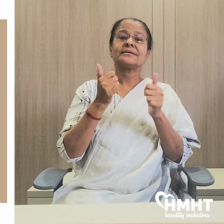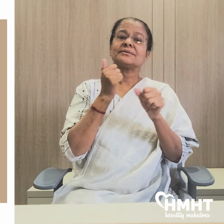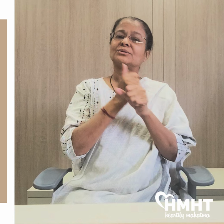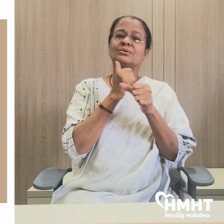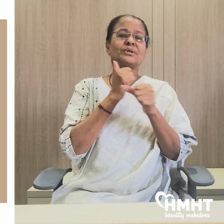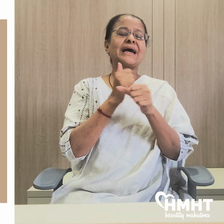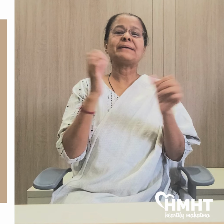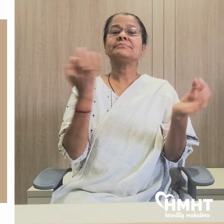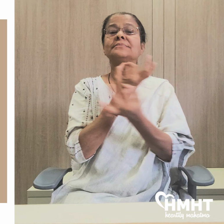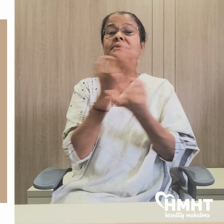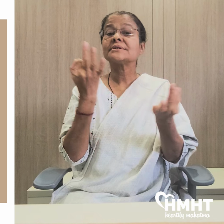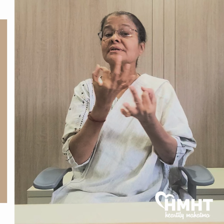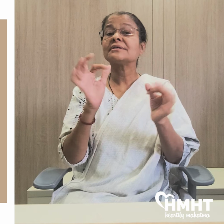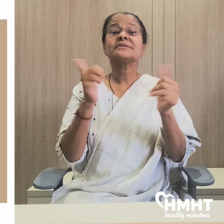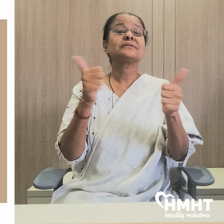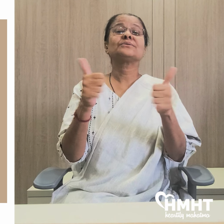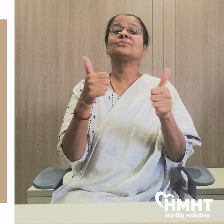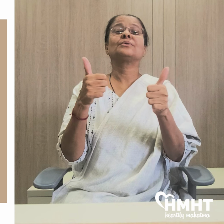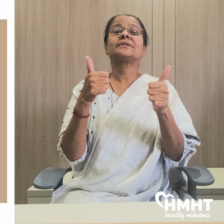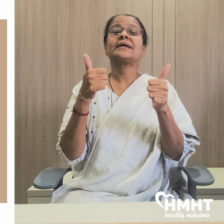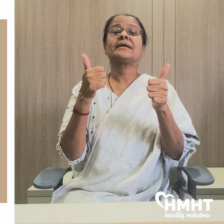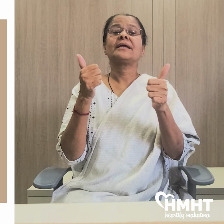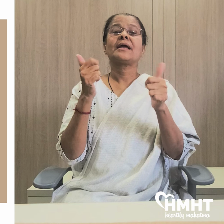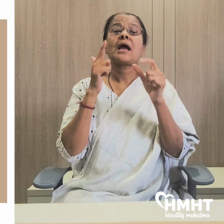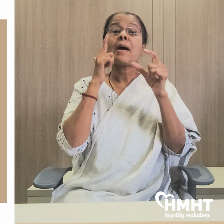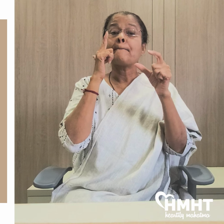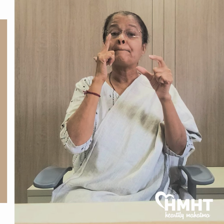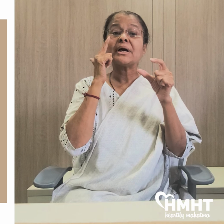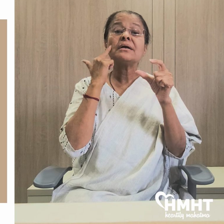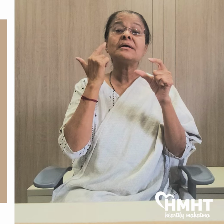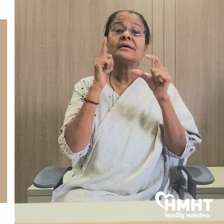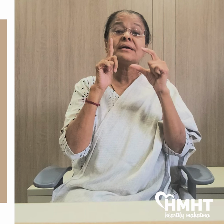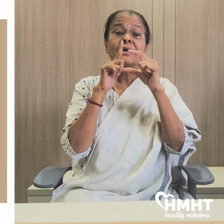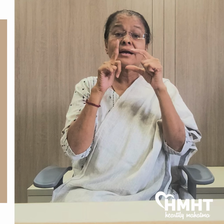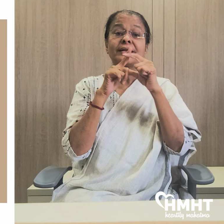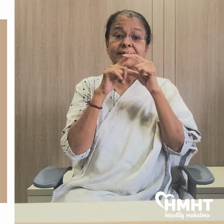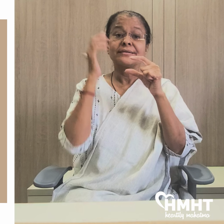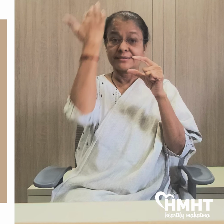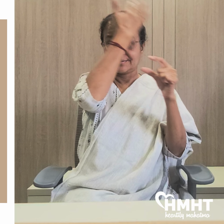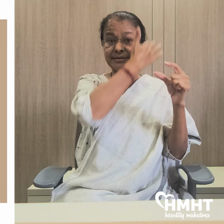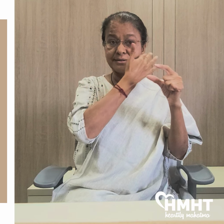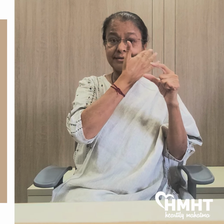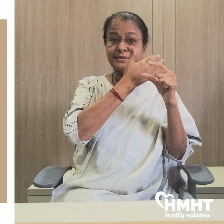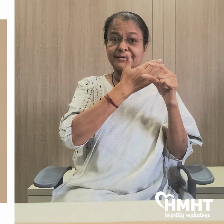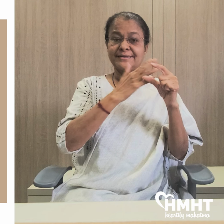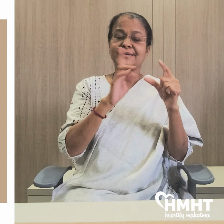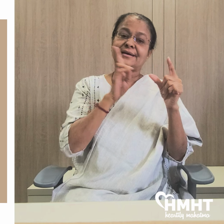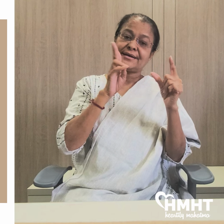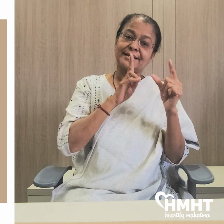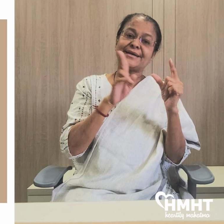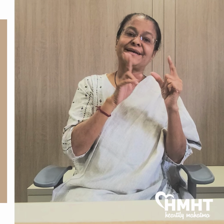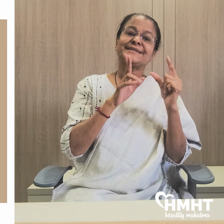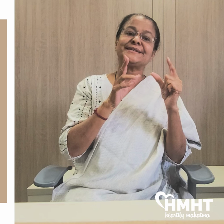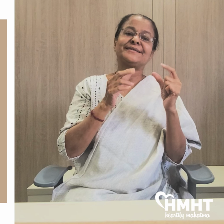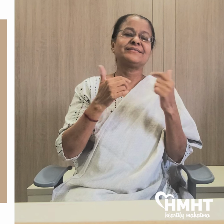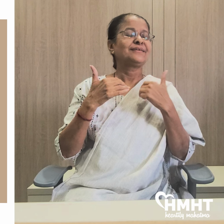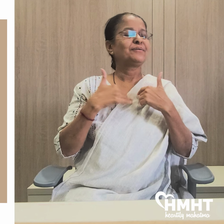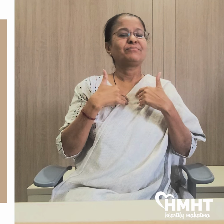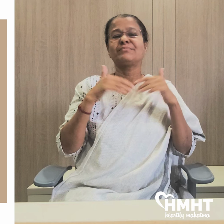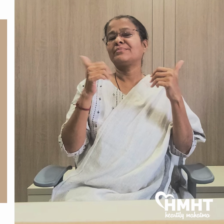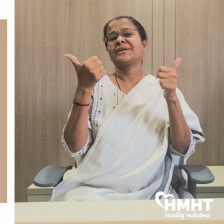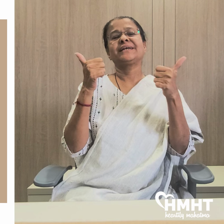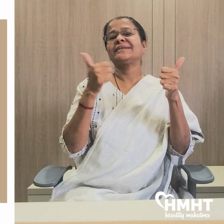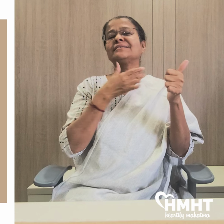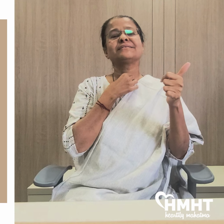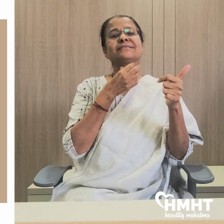હવે મને પૂછો તો હું કહું વઢ્યા વગર જ કામ થાય, કે મને વઢવાનું ફાવતું જ નથી. મને કે થોડું તો વઢો, પણ મેં તો મારા